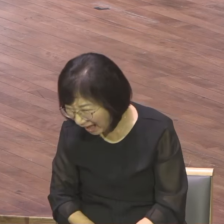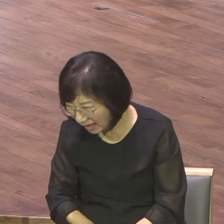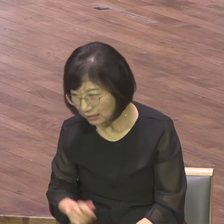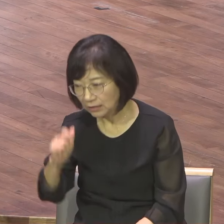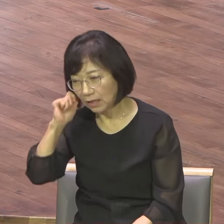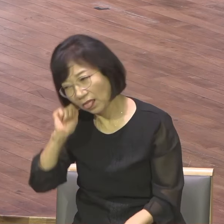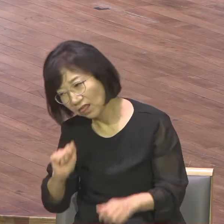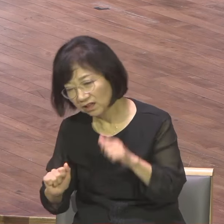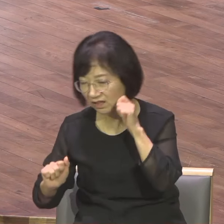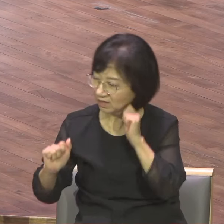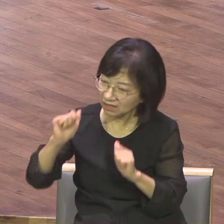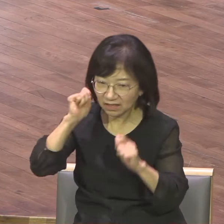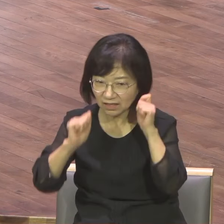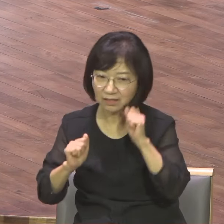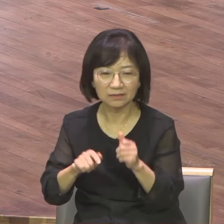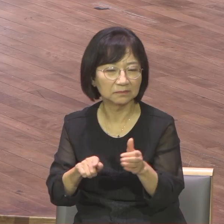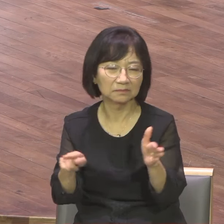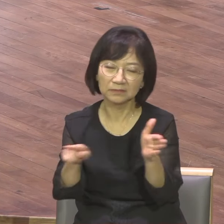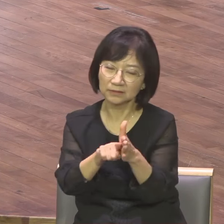그건 믿음 아니에요.